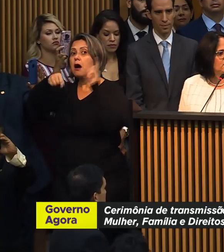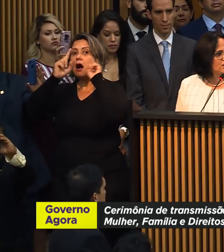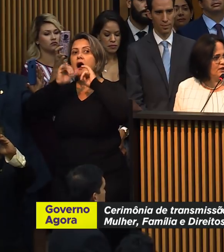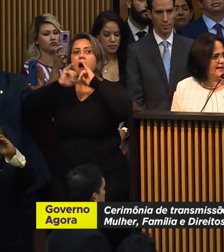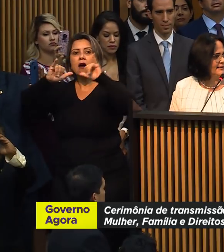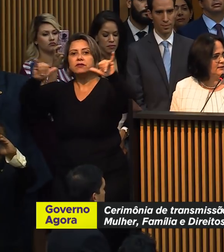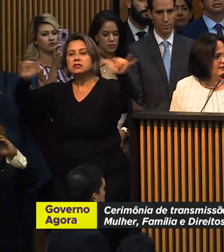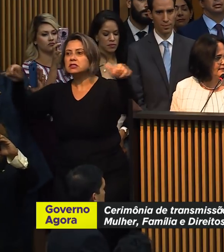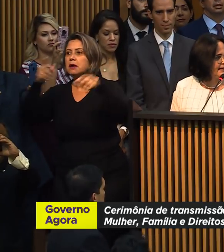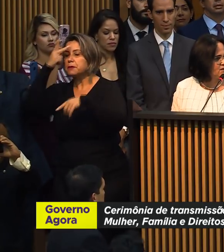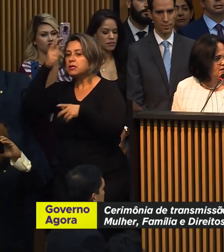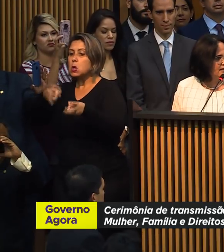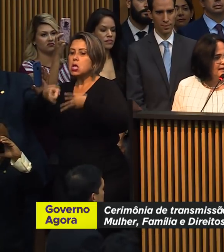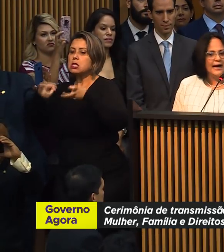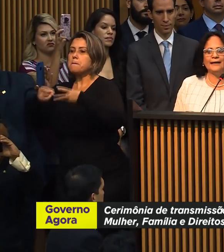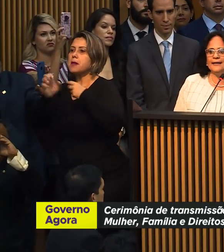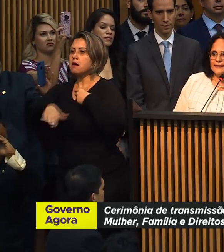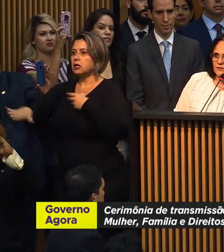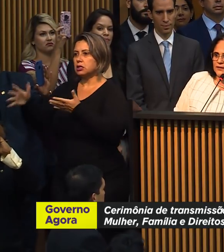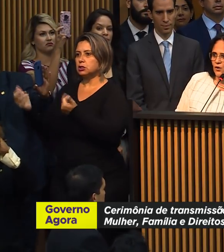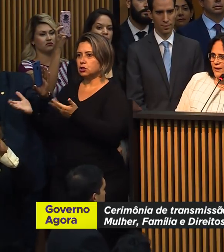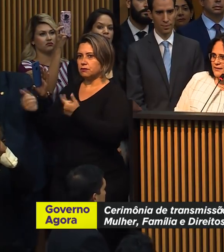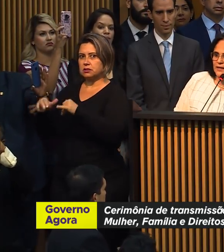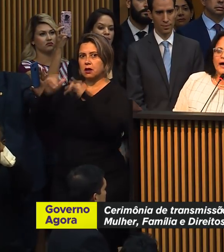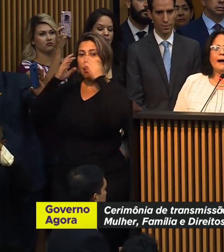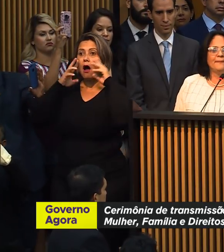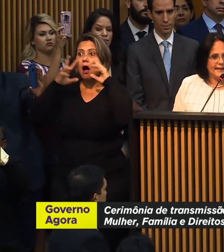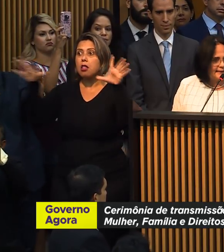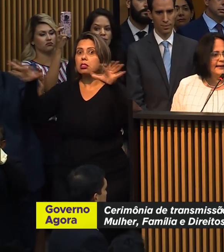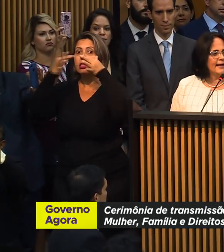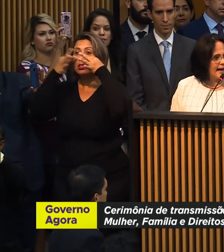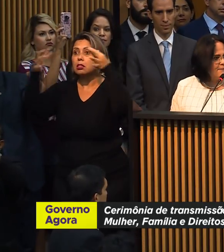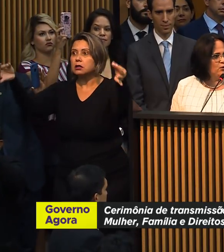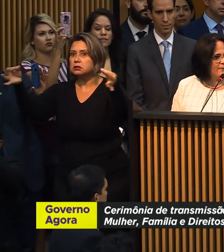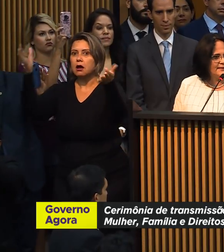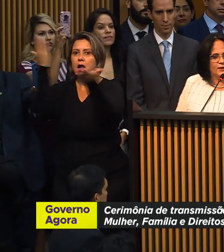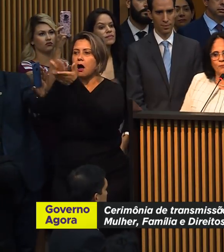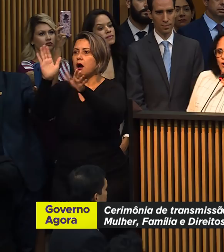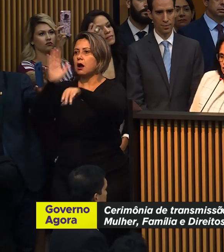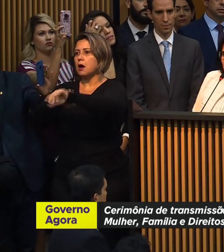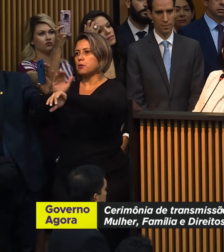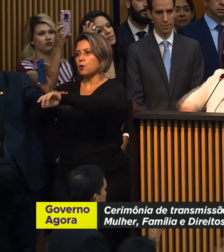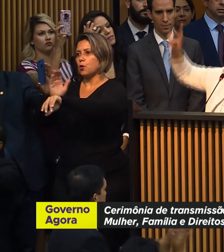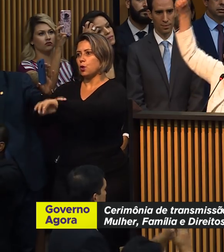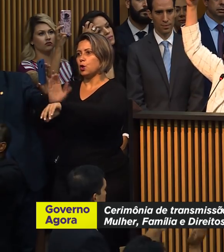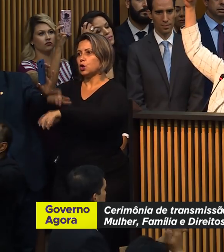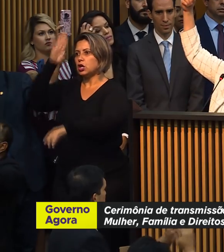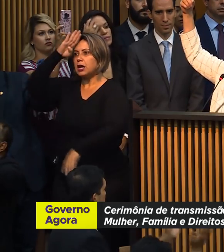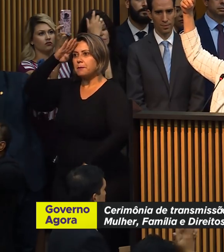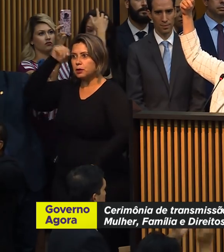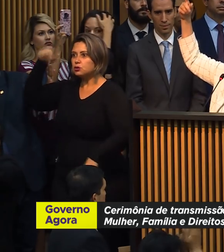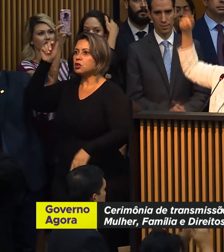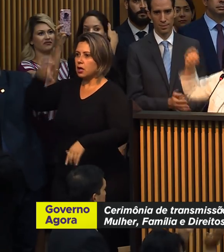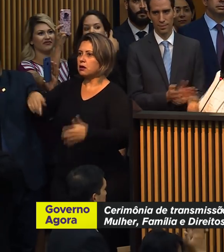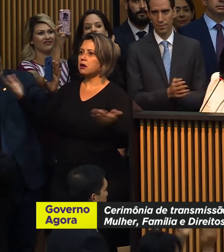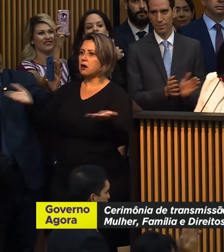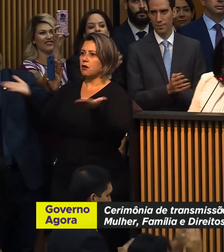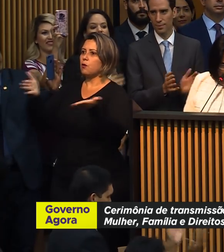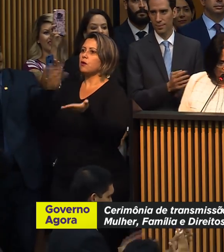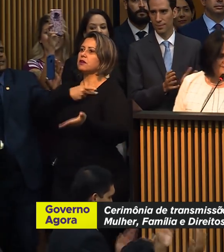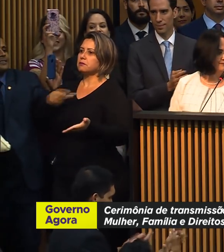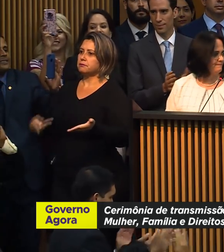os exploradores de criança e adolescente. Atenção, senhores, a brincadeira acabou no Brasil. Bolsonaro é presidente do Brasil.